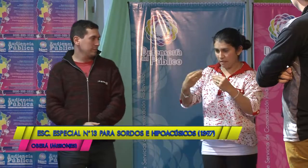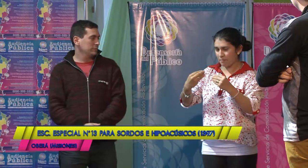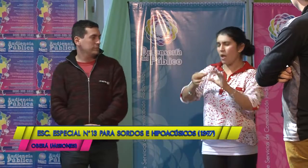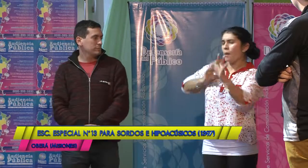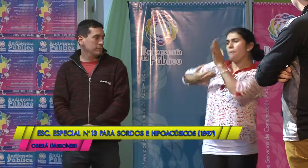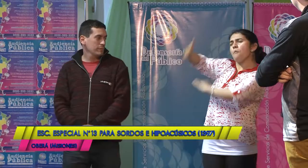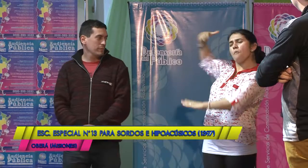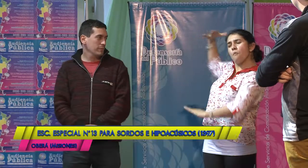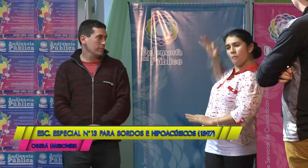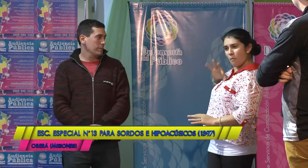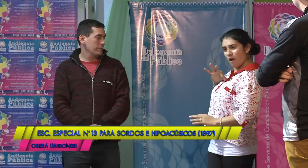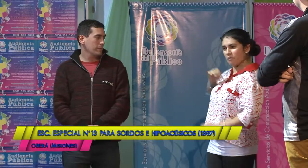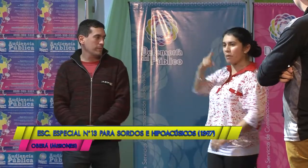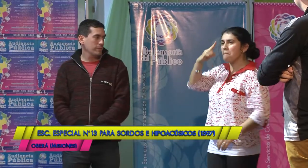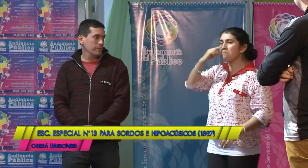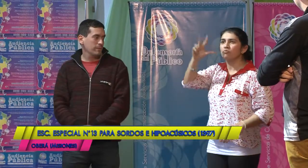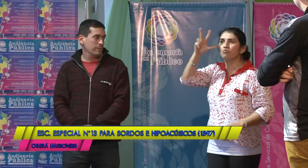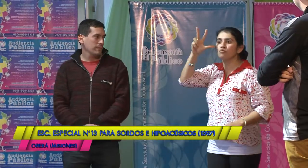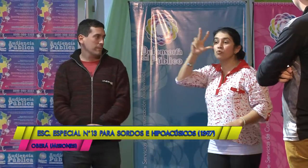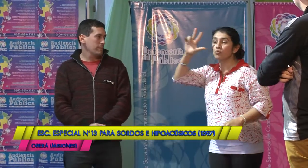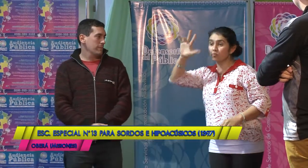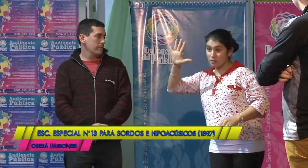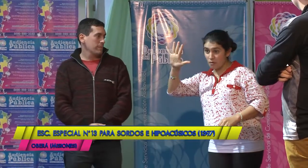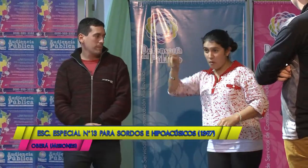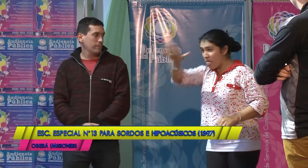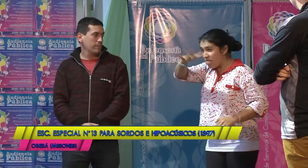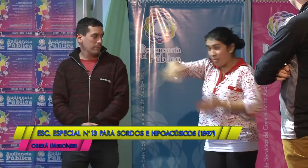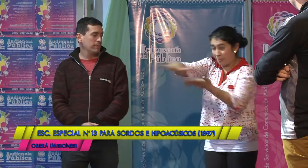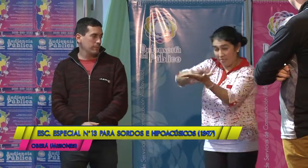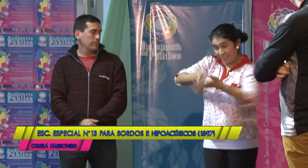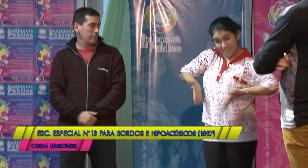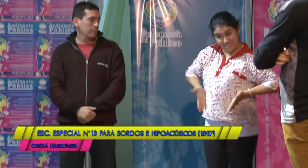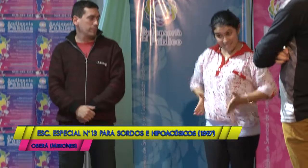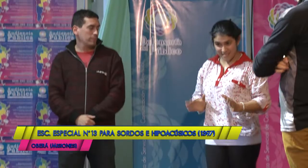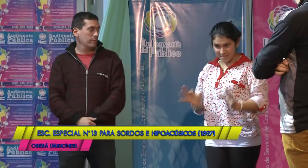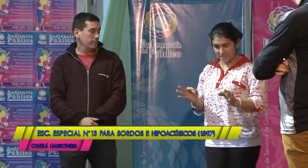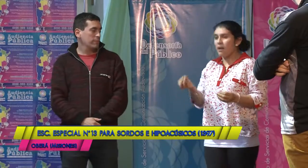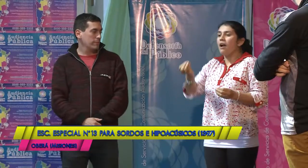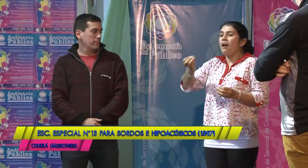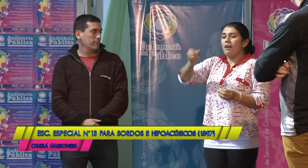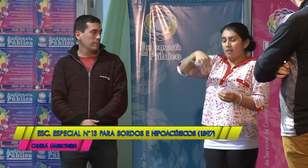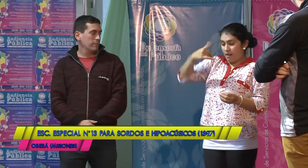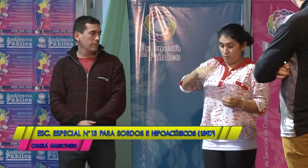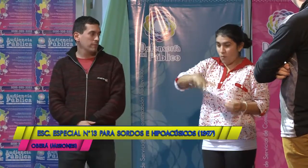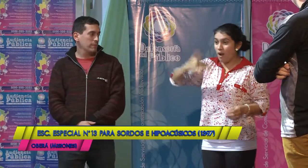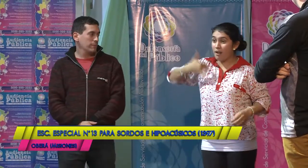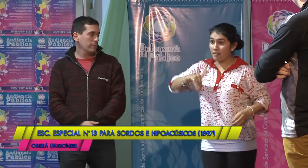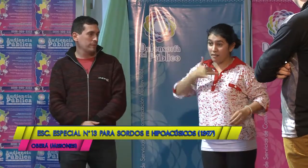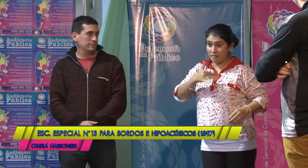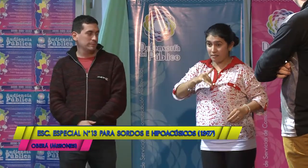Hoy es un día festivo, ¿por qué? Porque hace muchos años, en 1885, nacía acá en